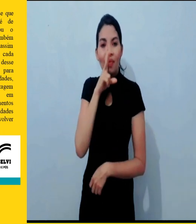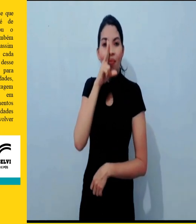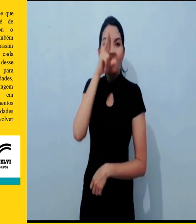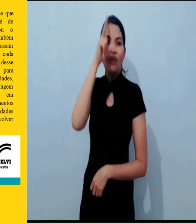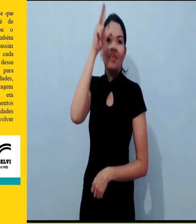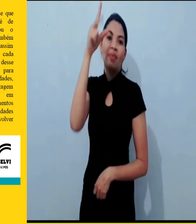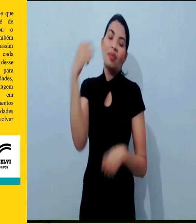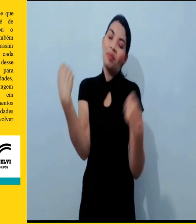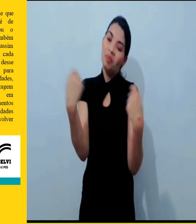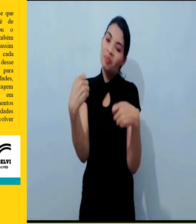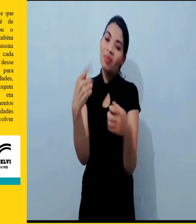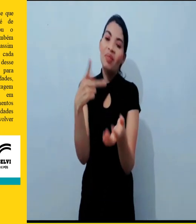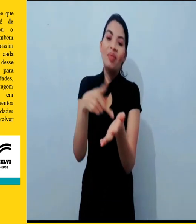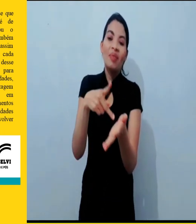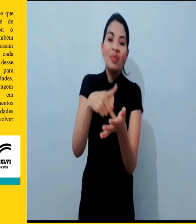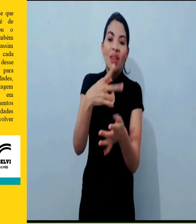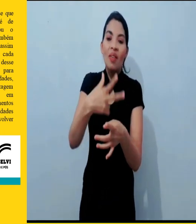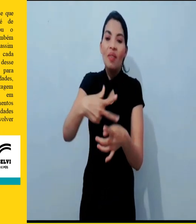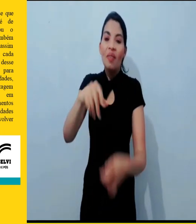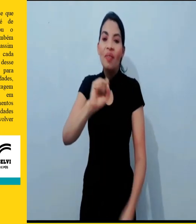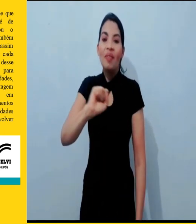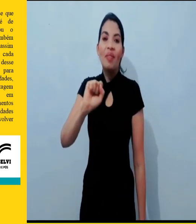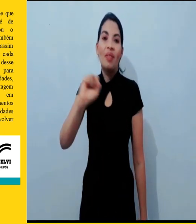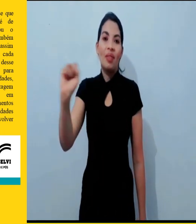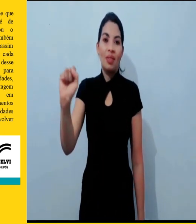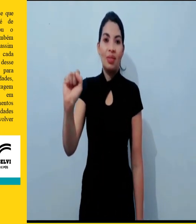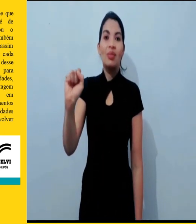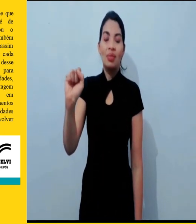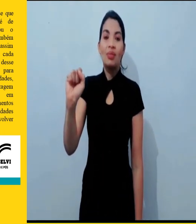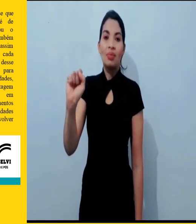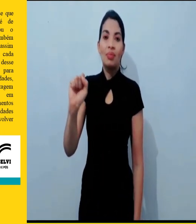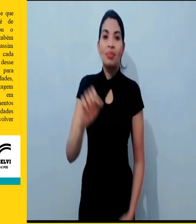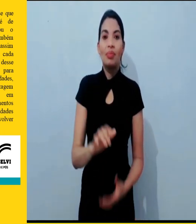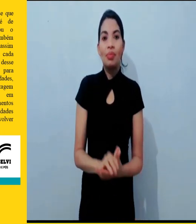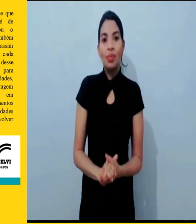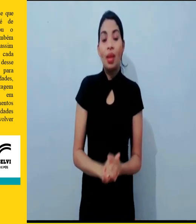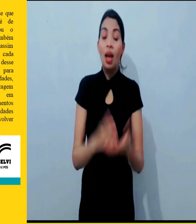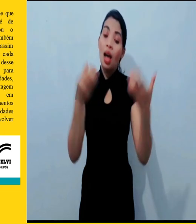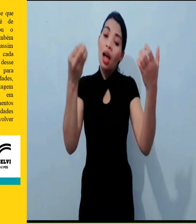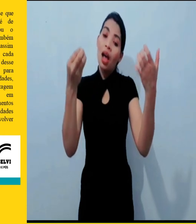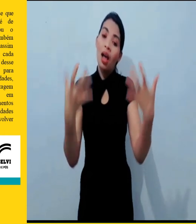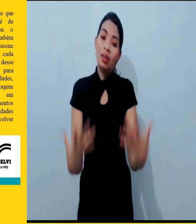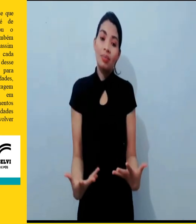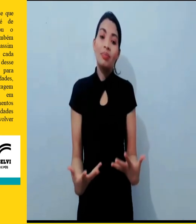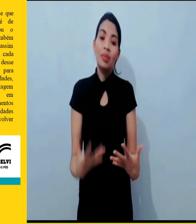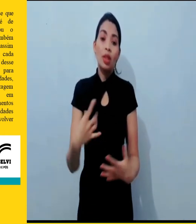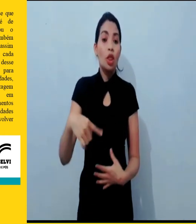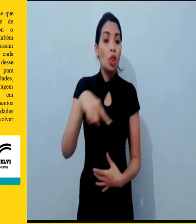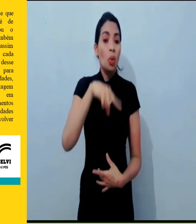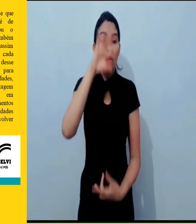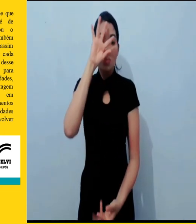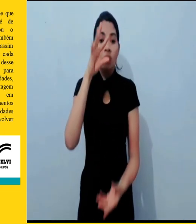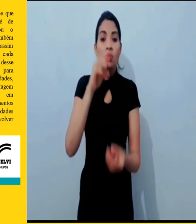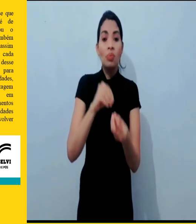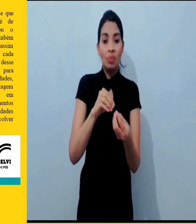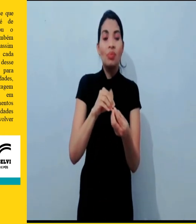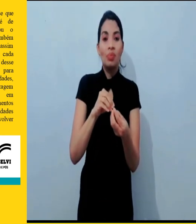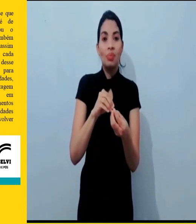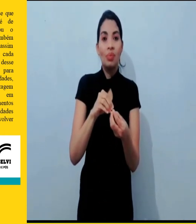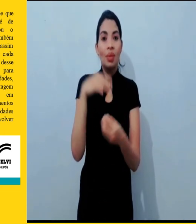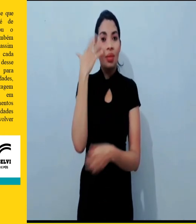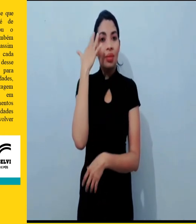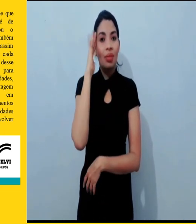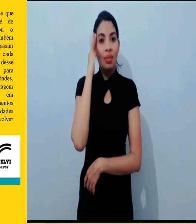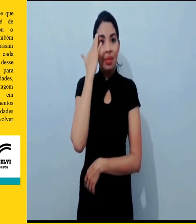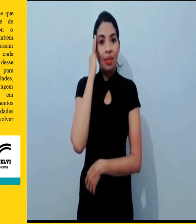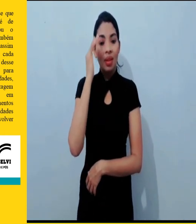verdadeiros vencedores. Dado o exposto, entende-se que o papel do professor é de mediador,